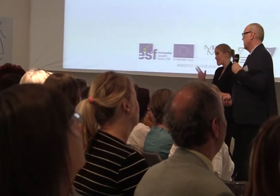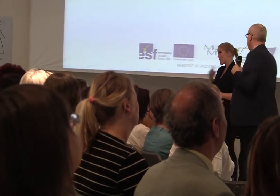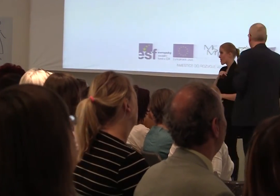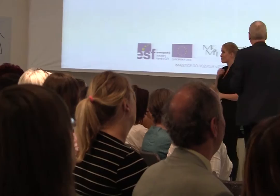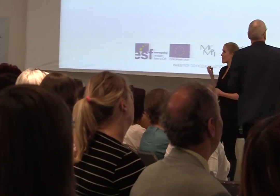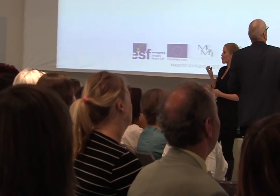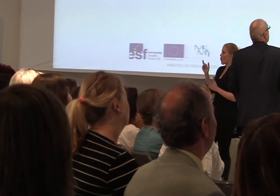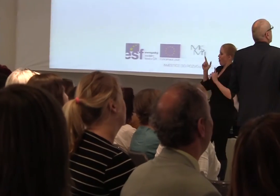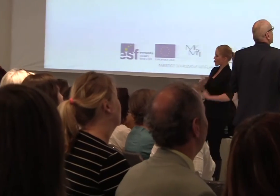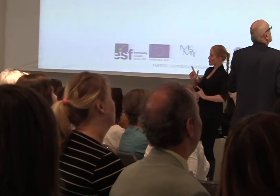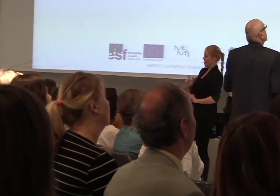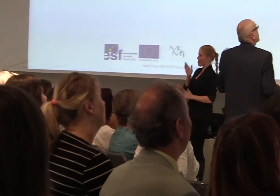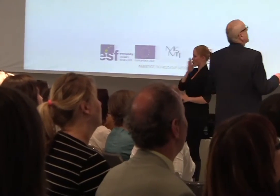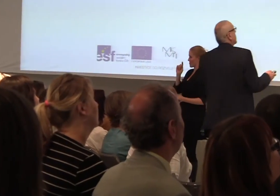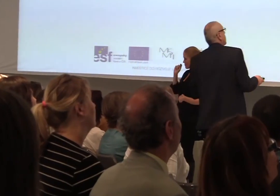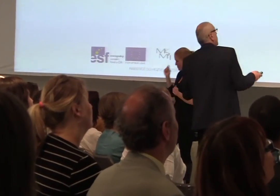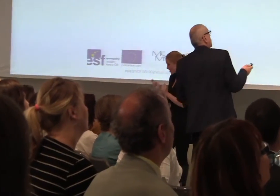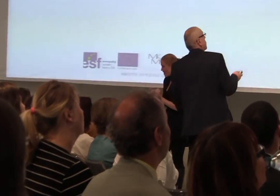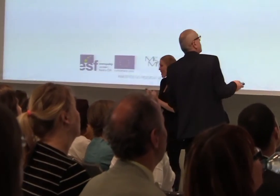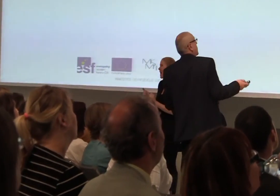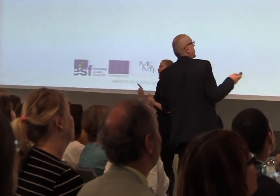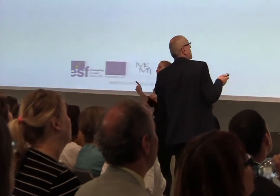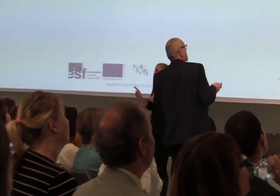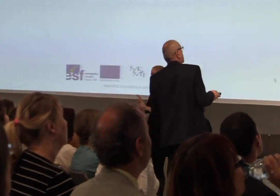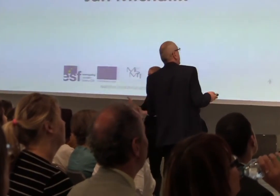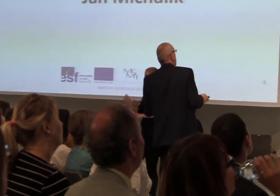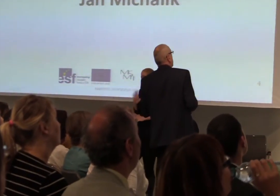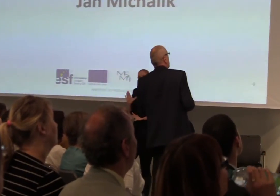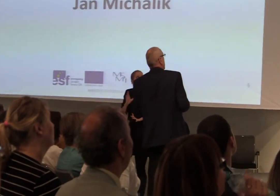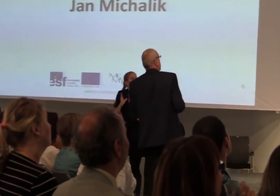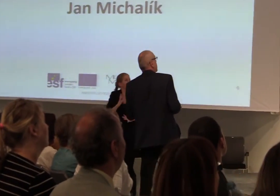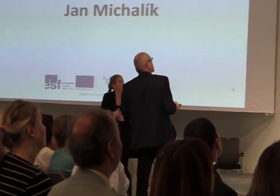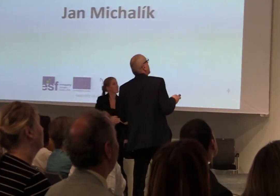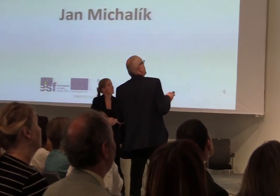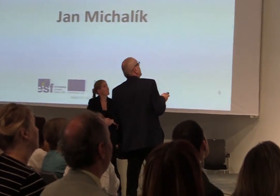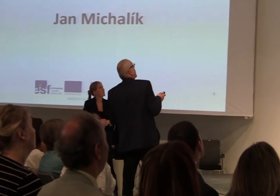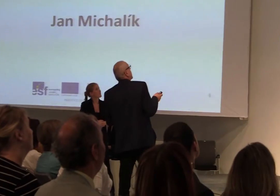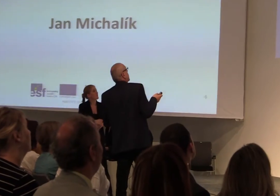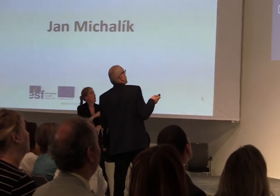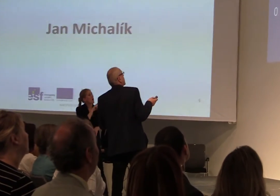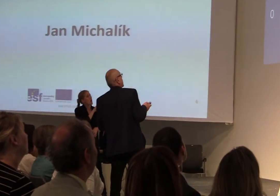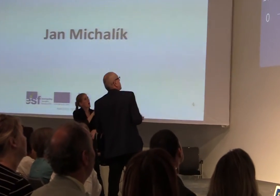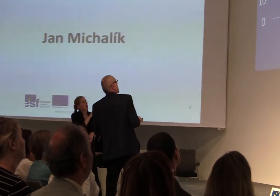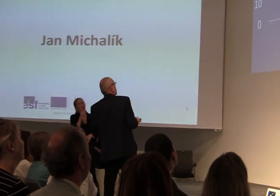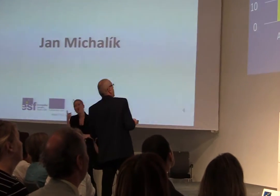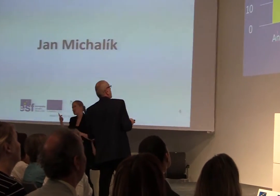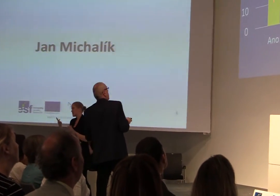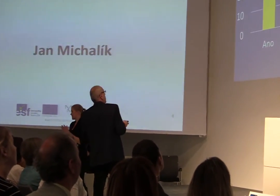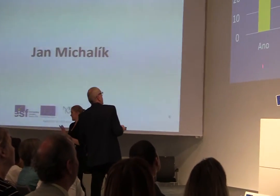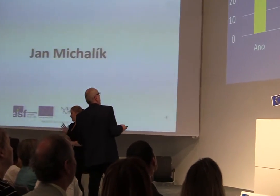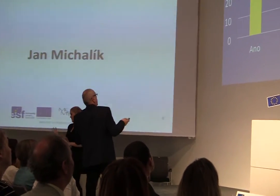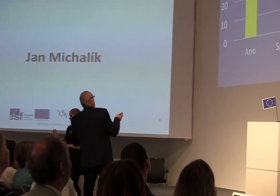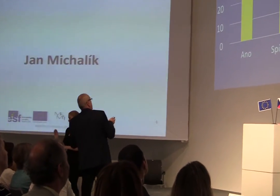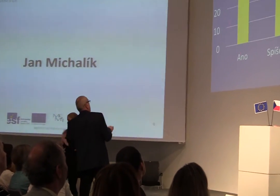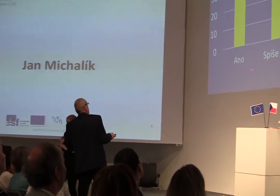a obavy. V kostce to vyjadřuje průzkum o něch 4000 pedagogů v České republice. Novela zákona, správný